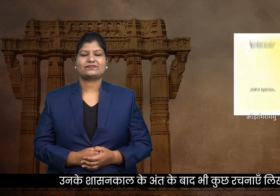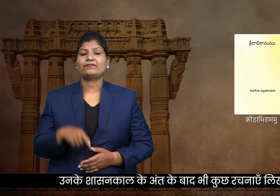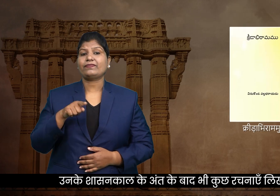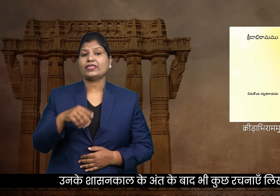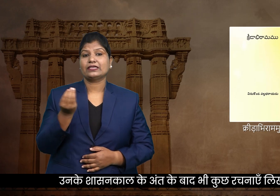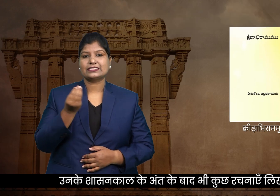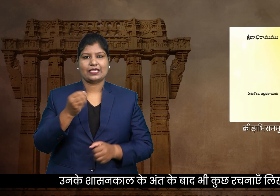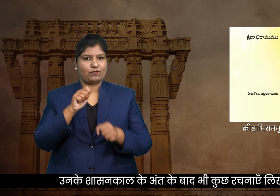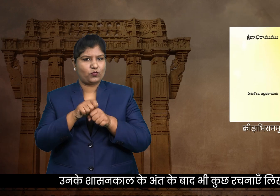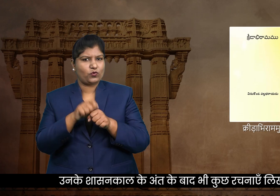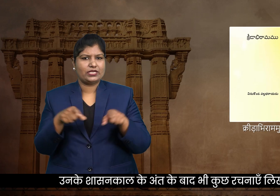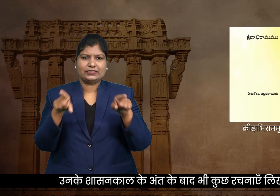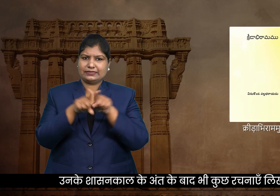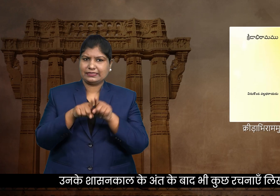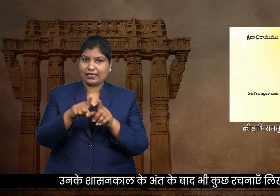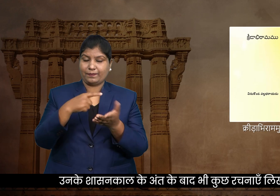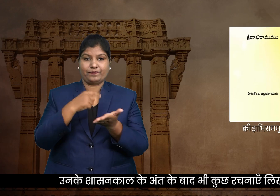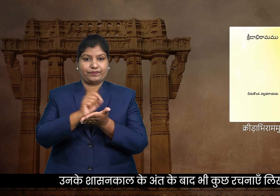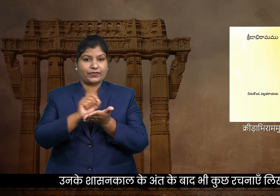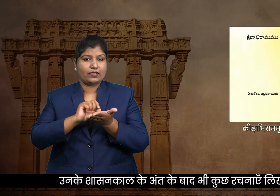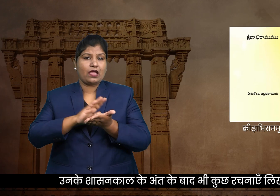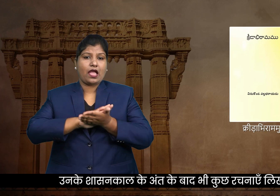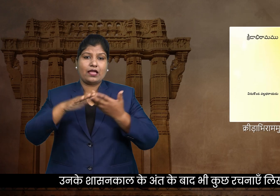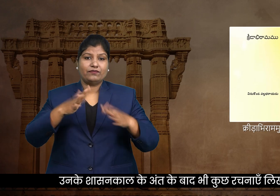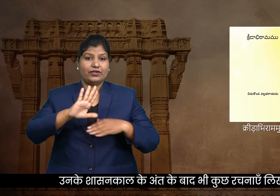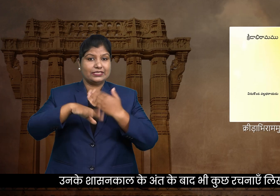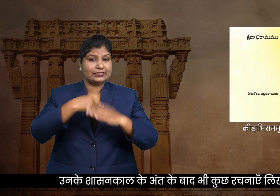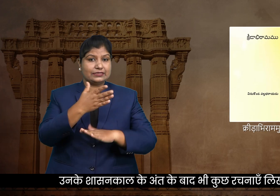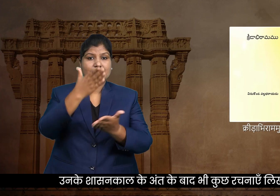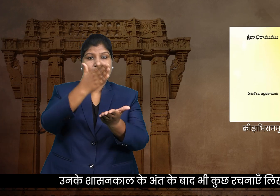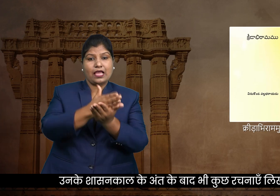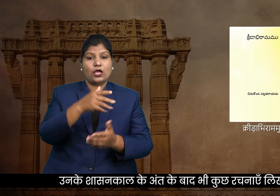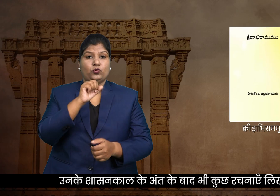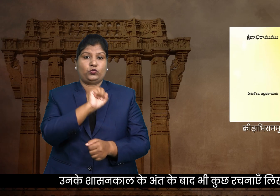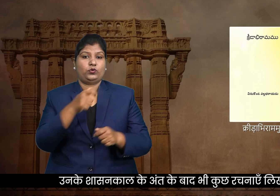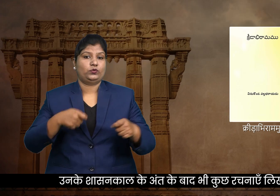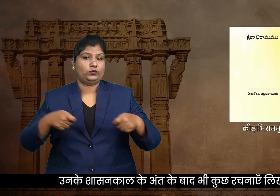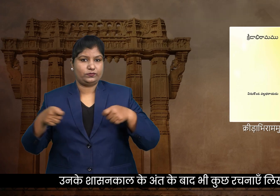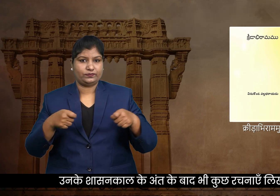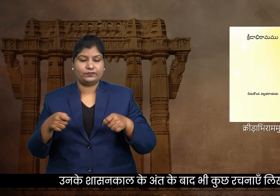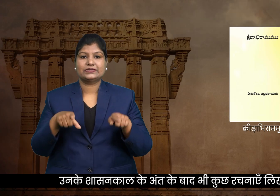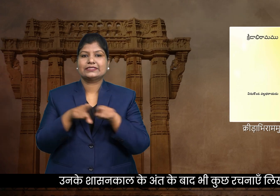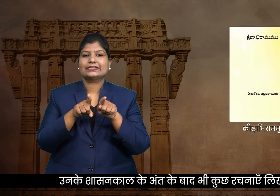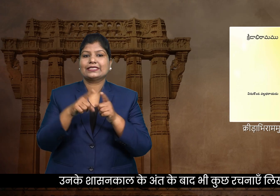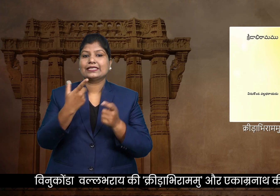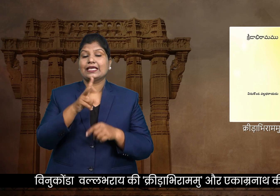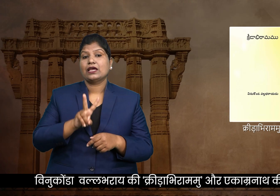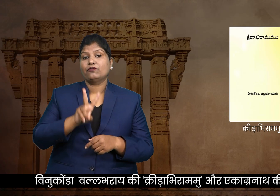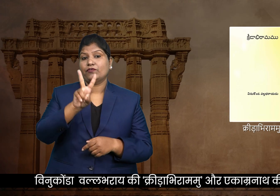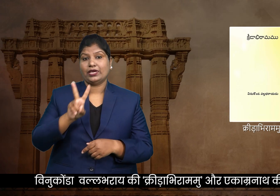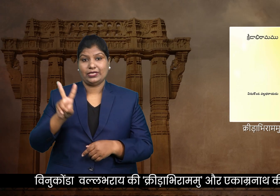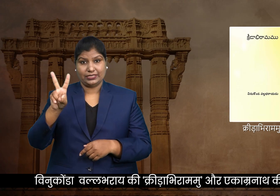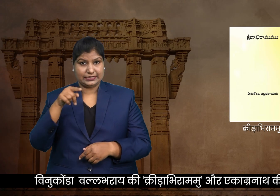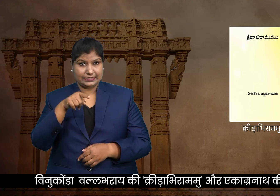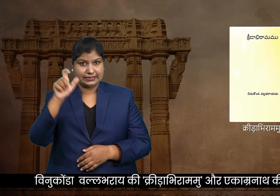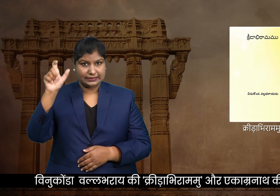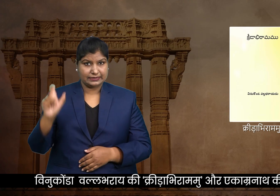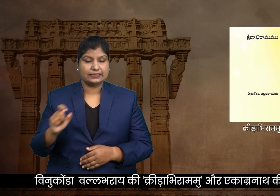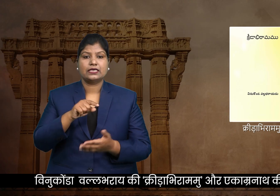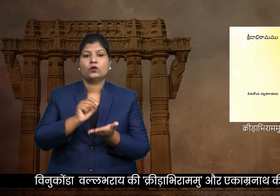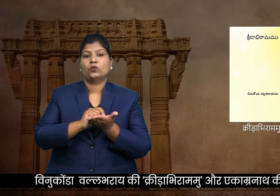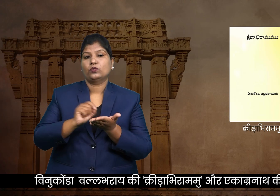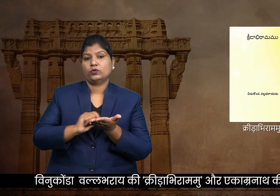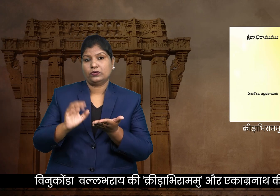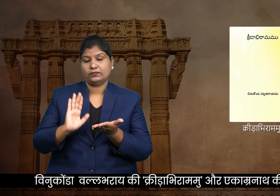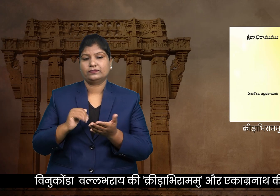उनके शासनकाल के अंत के बाद भी कुछ रचनाएं लिखी गईं, जैसे कि विनुकोंडा